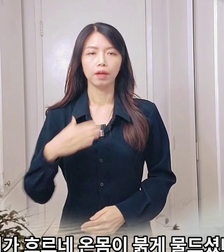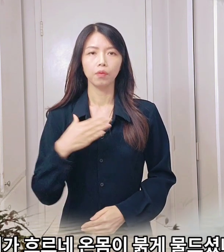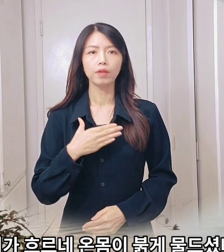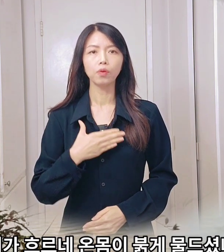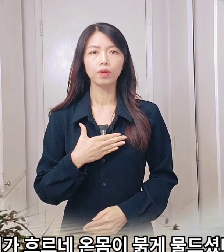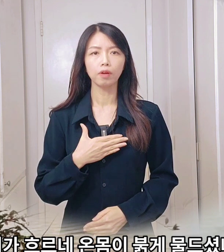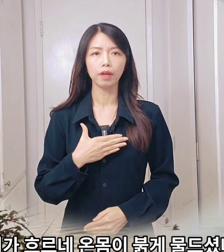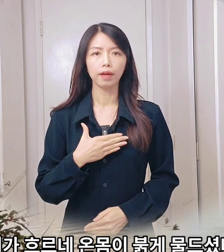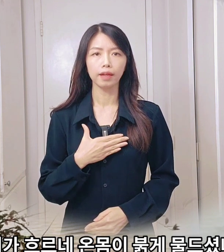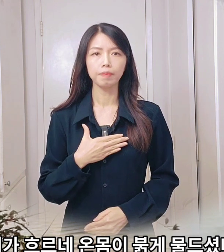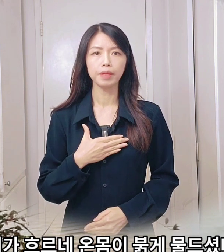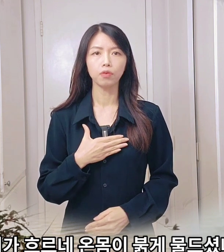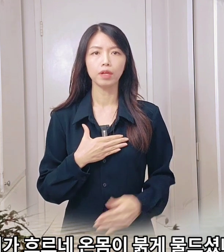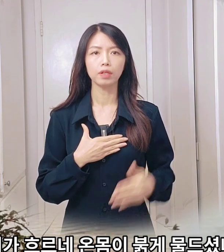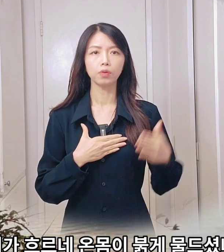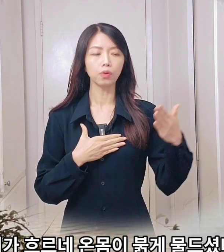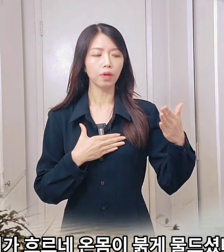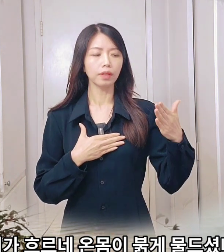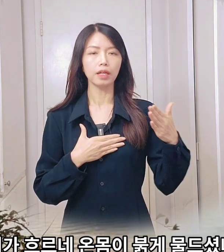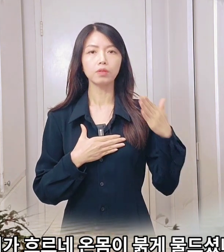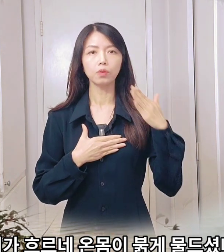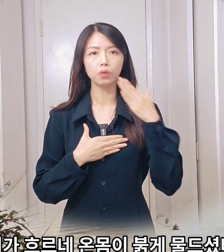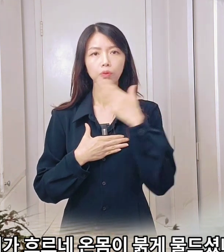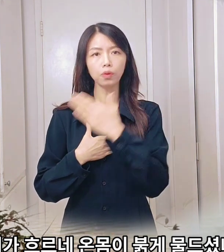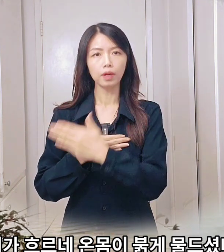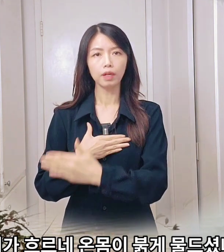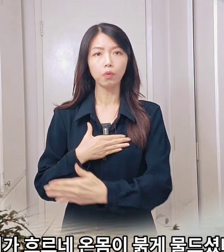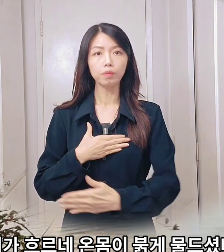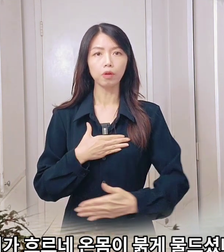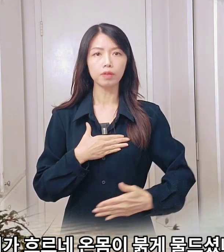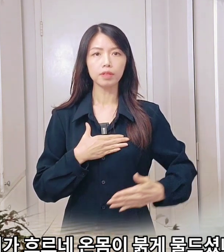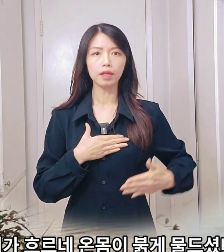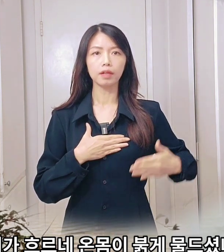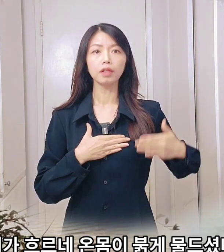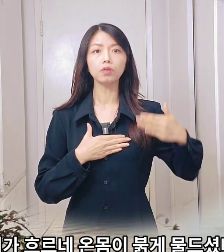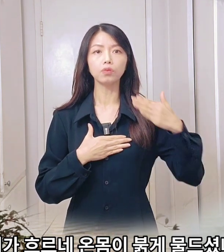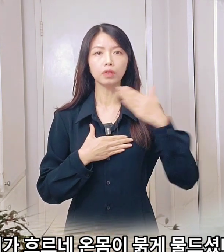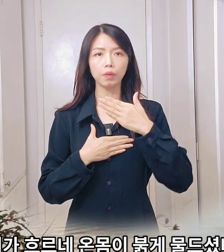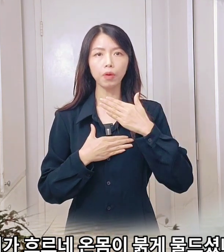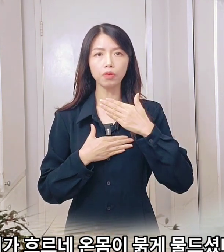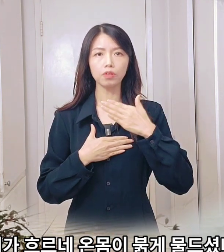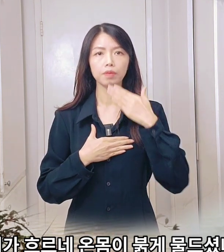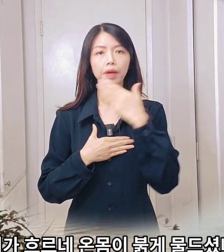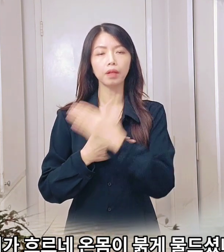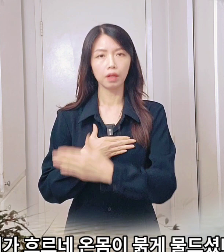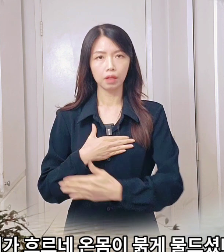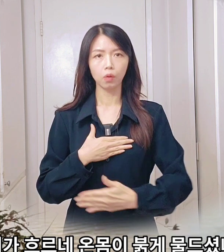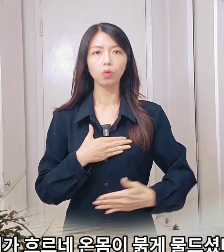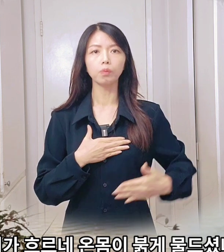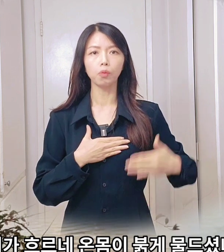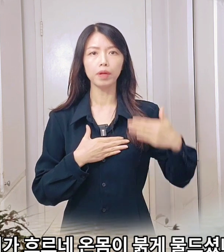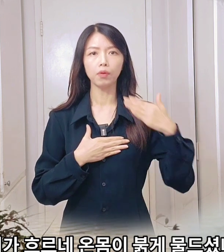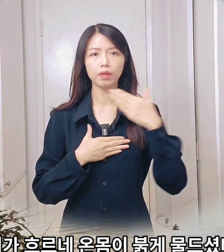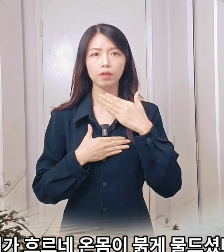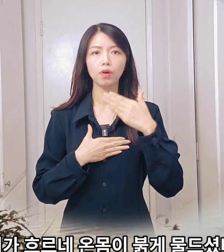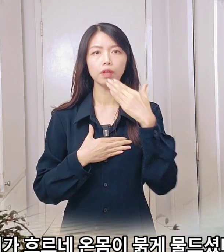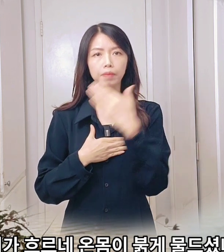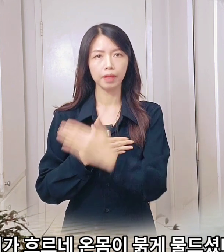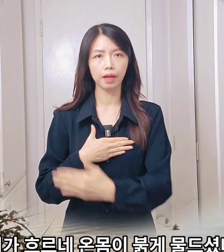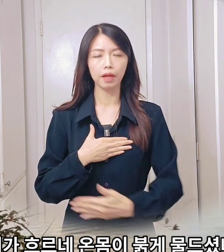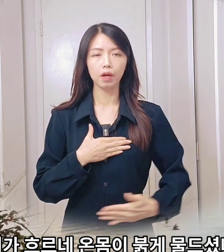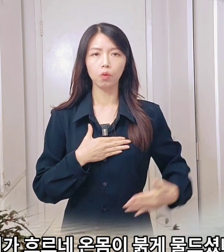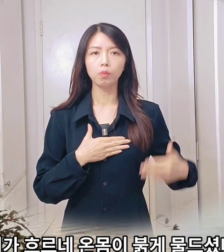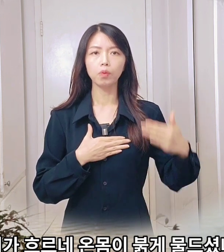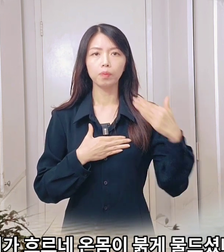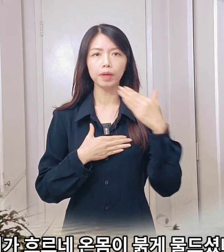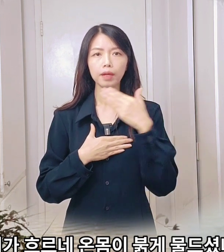온몸이 왼손을 이렇게 가슴에 대고 계시고 다른 손으로 이 몸 전체를 둥글게 표현해 주시면 온몸이라고 하는 데에 수어가